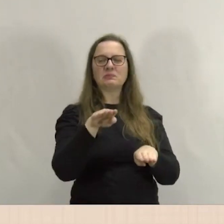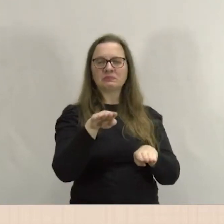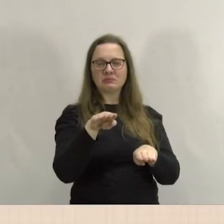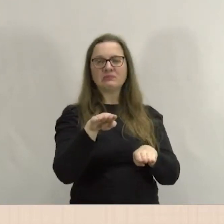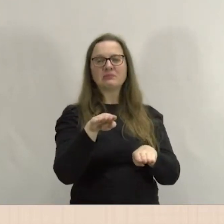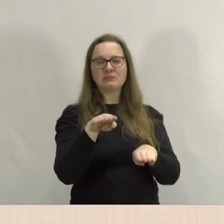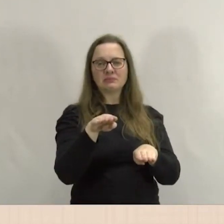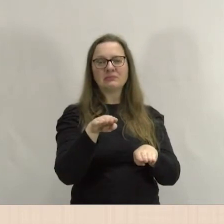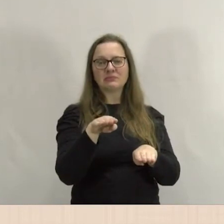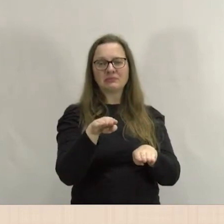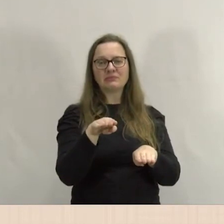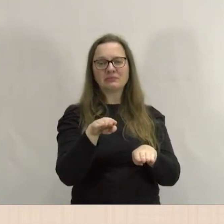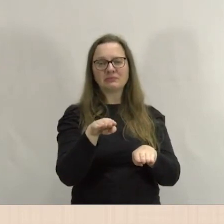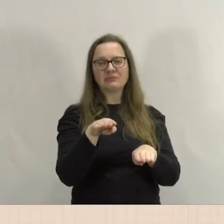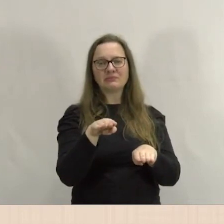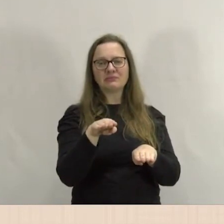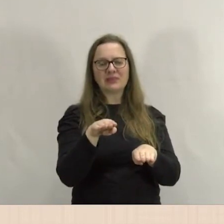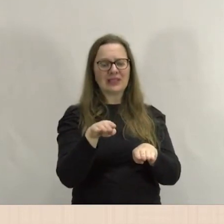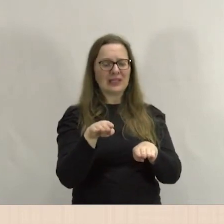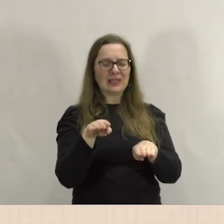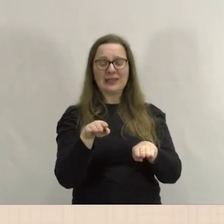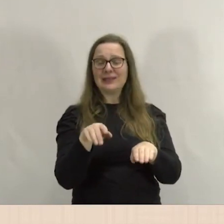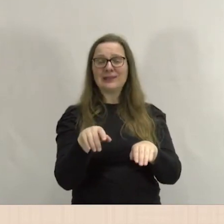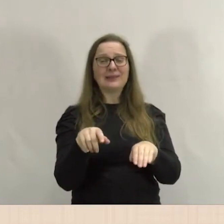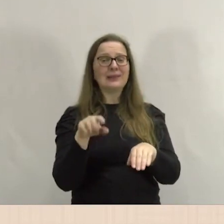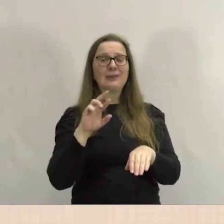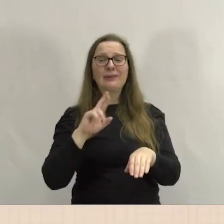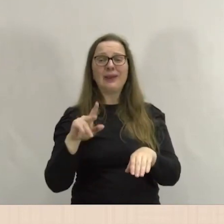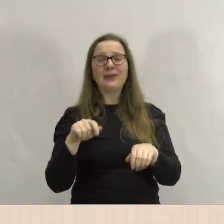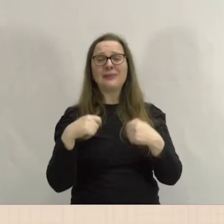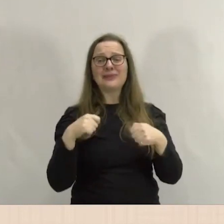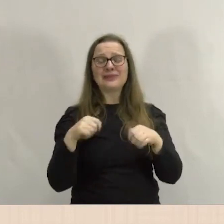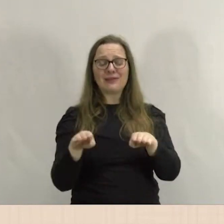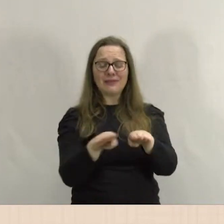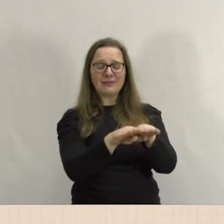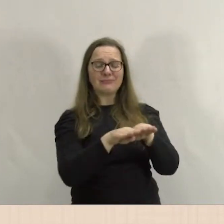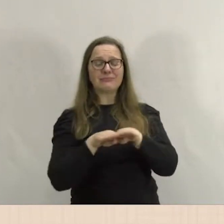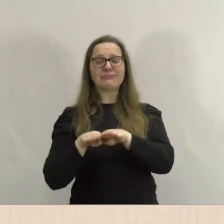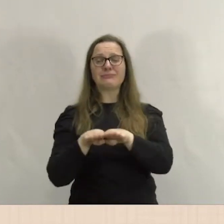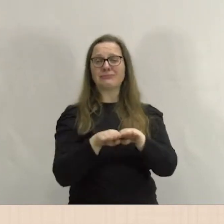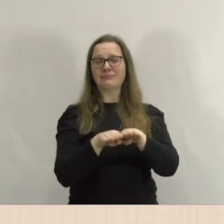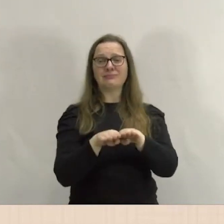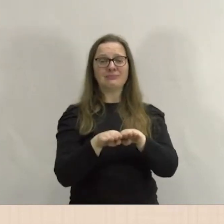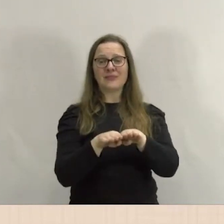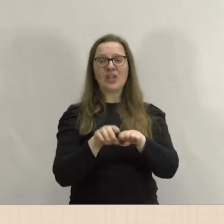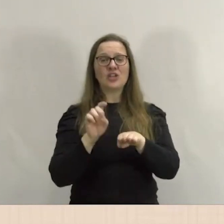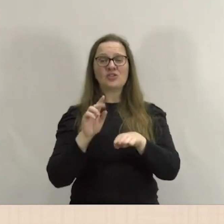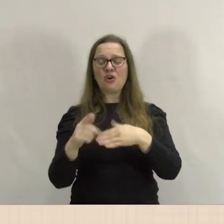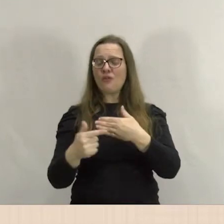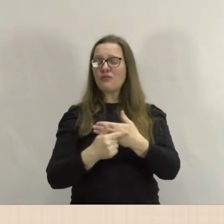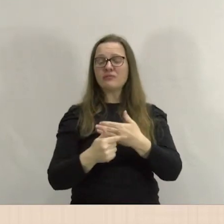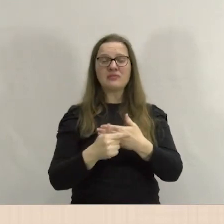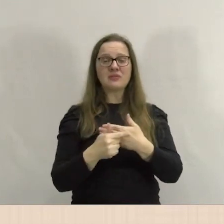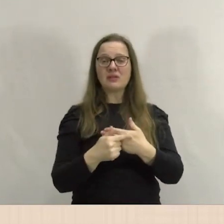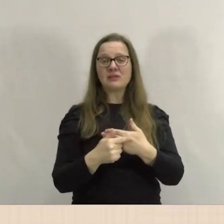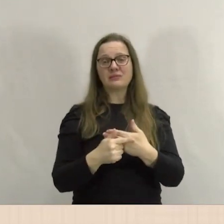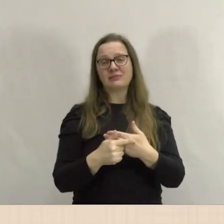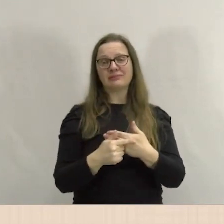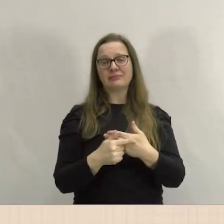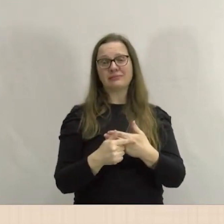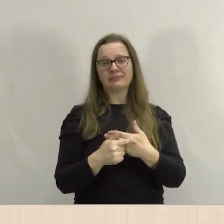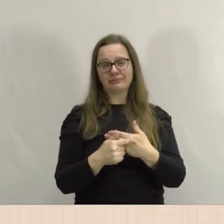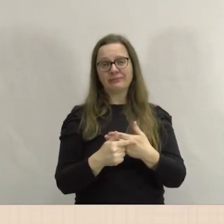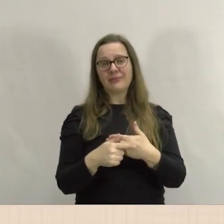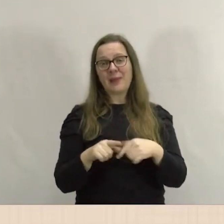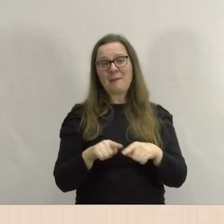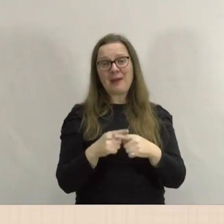Presbítero não é hierarquia. Presbítero, o Senhor deu para eles a função de cuidar do rebanho